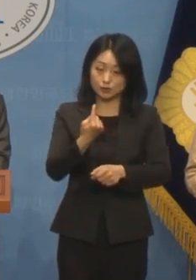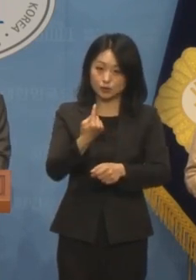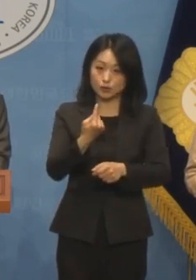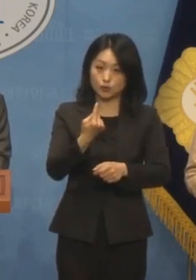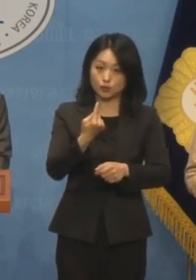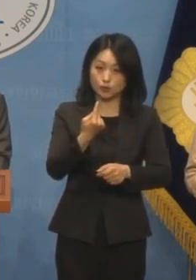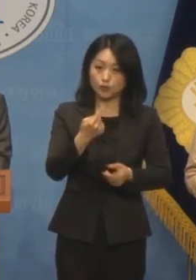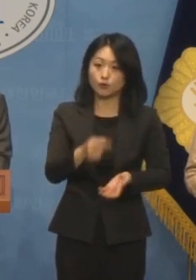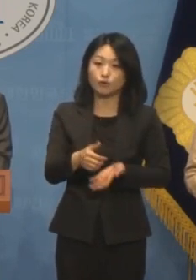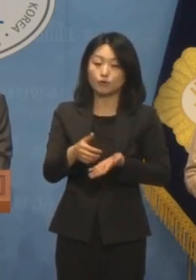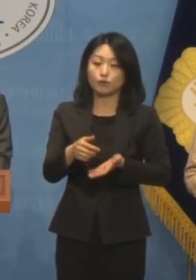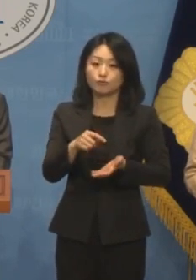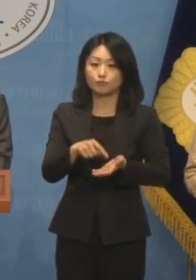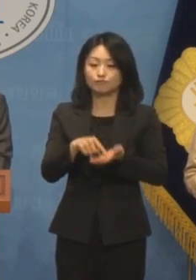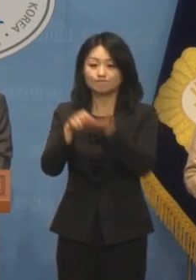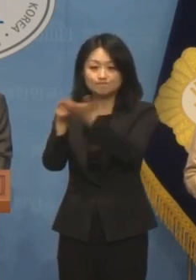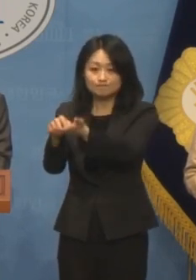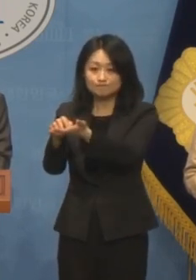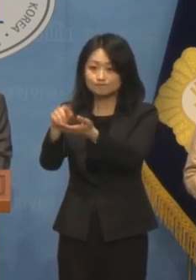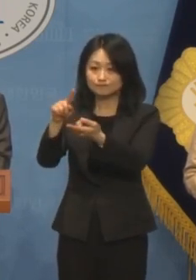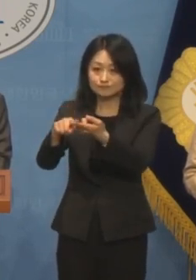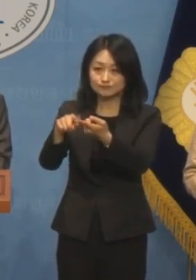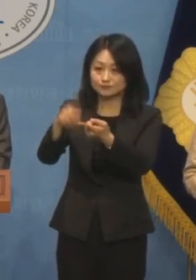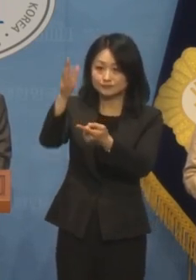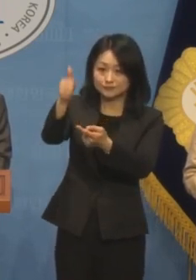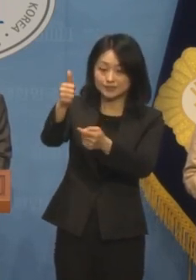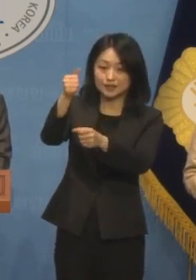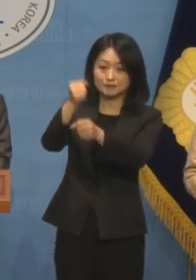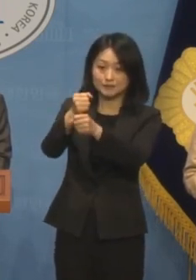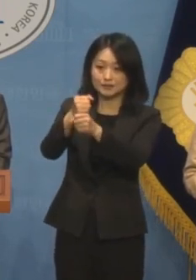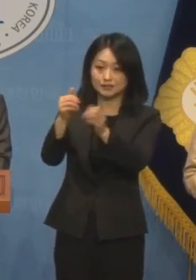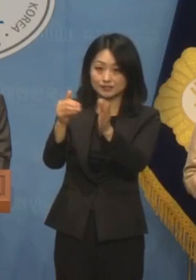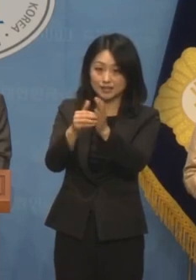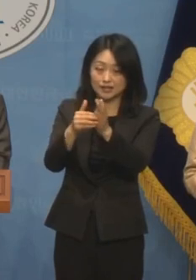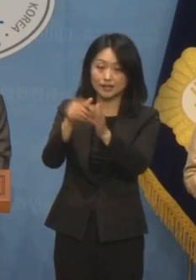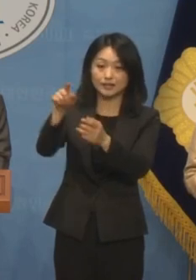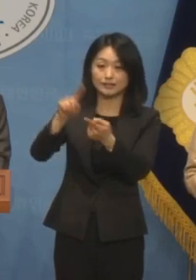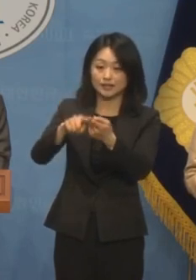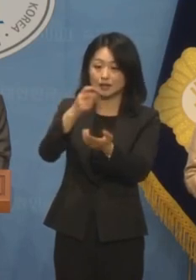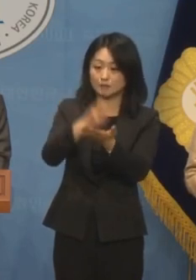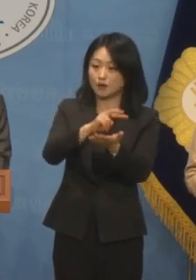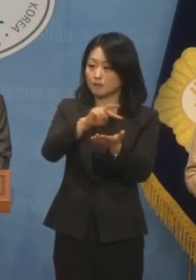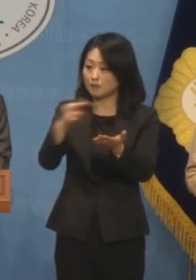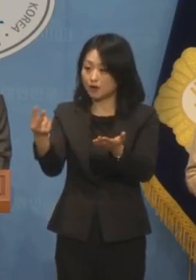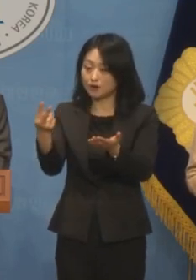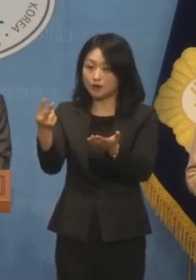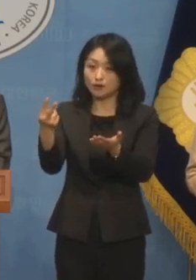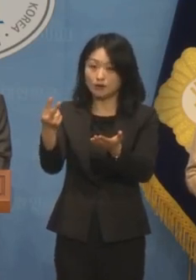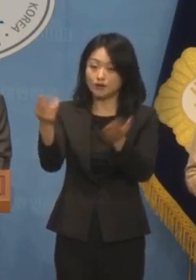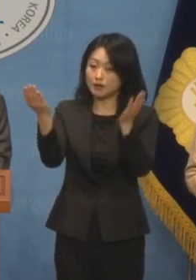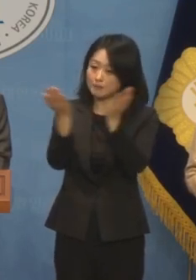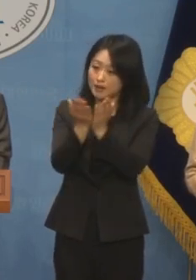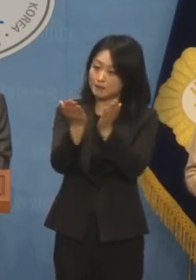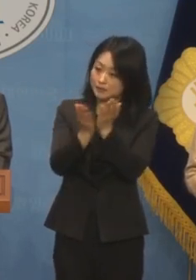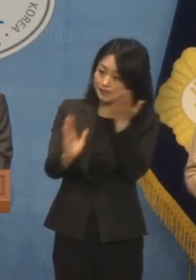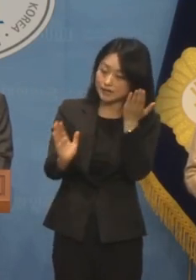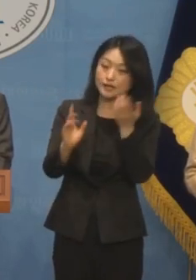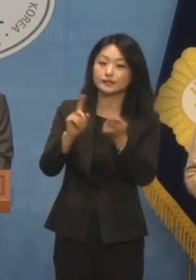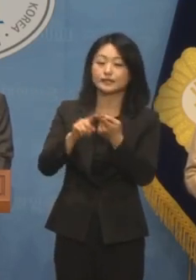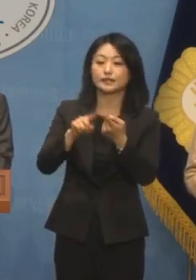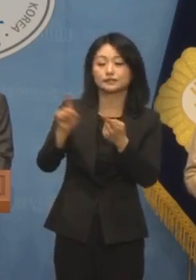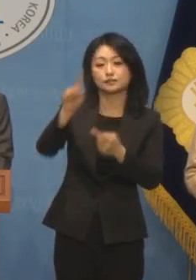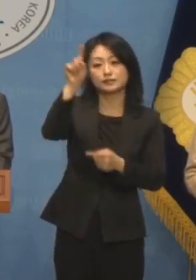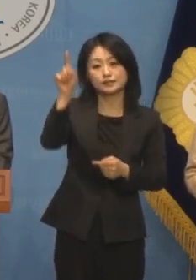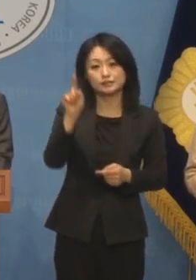정관에 따른 결정이라고 주장하고 있는데 셀프 연임이 가능하도록 한 정관 변경이 정당한 방식이었는지 의문이